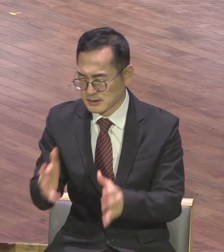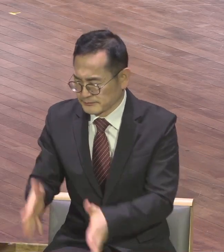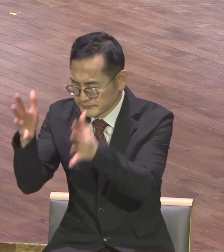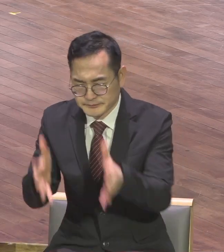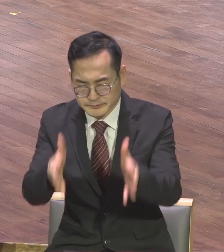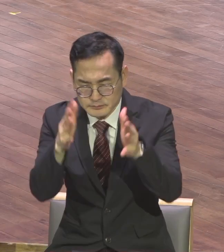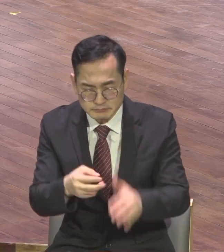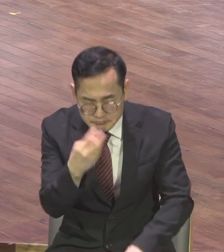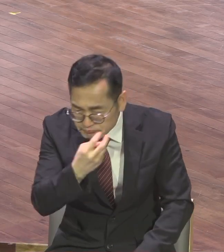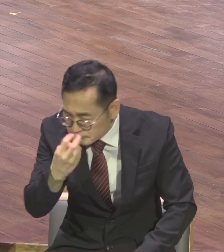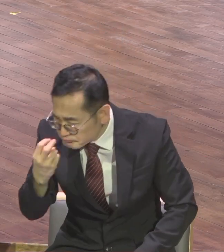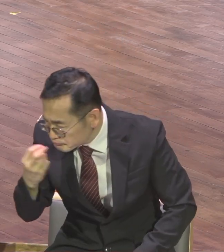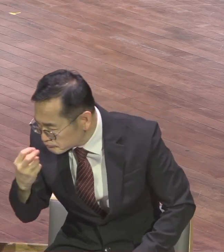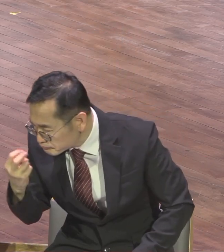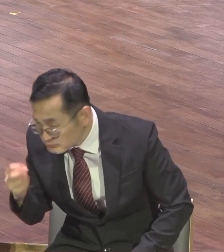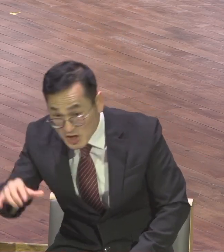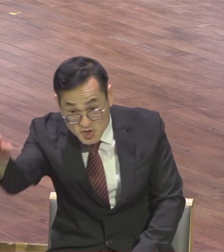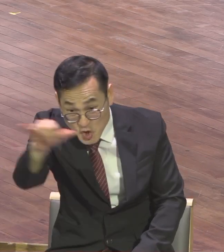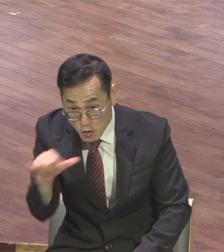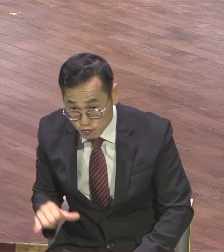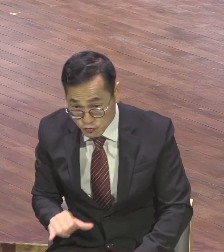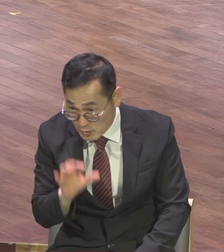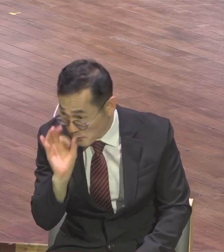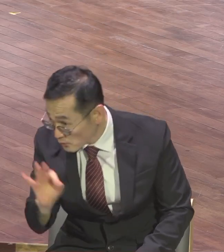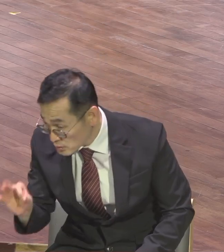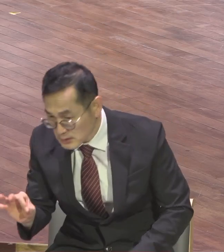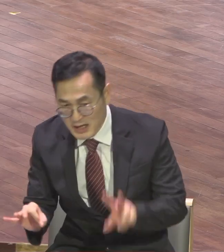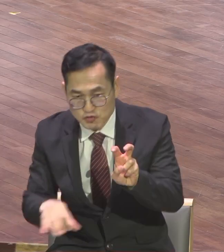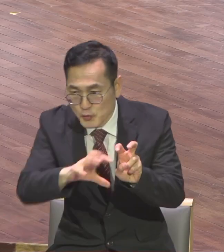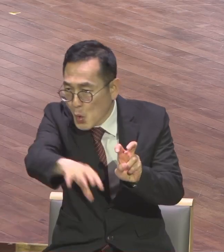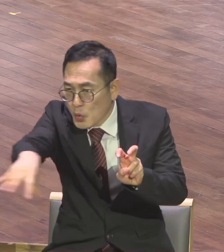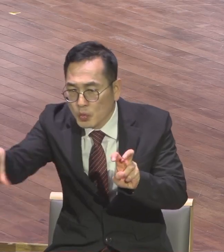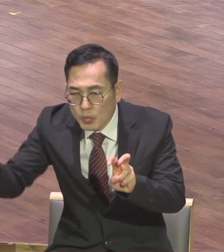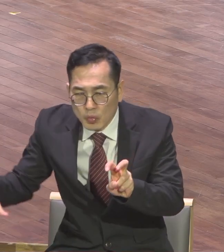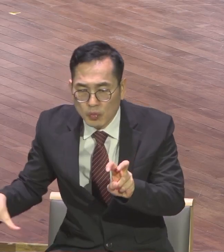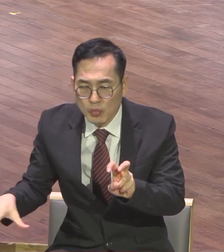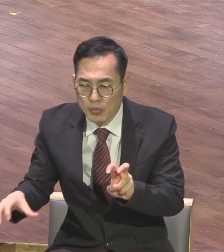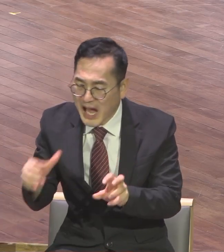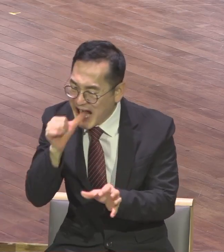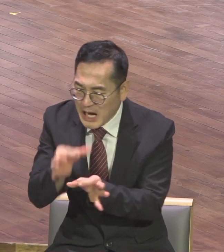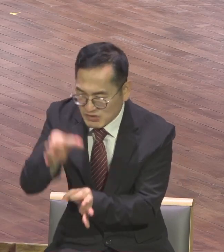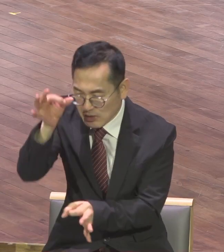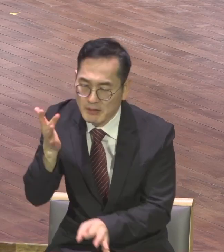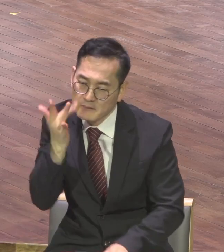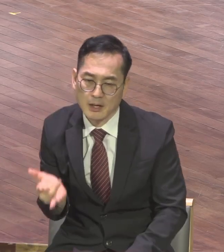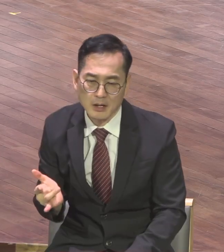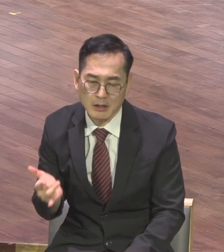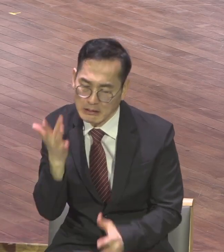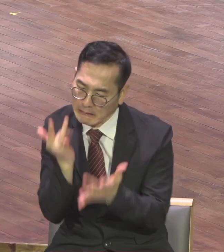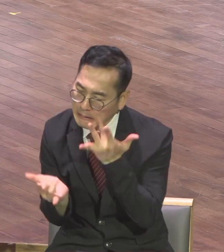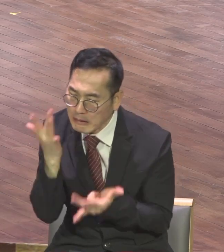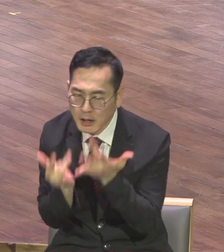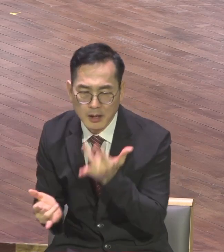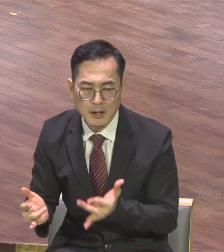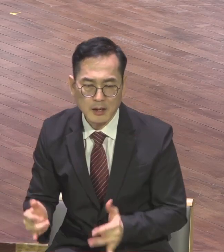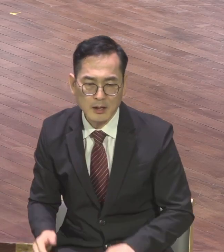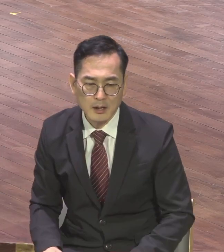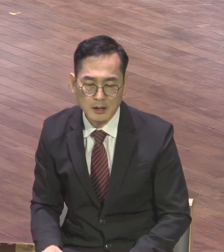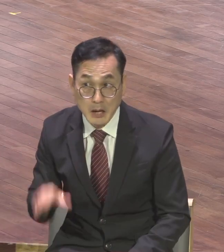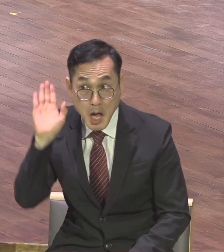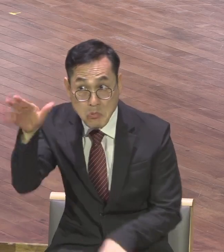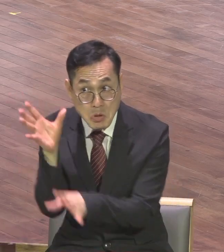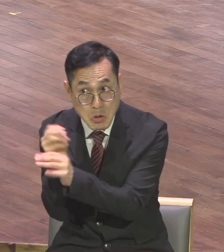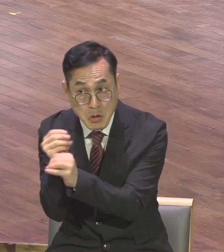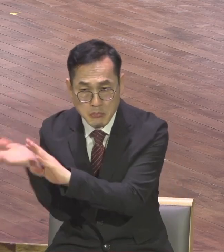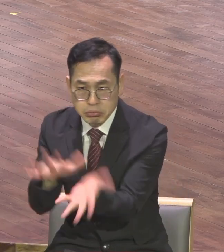20곳이 순살 아파트라. 철근이 없어. 언제 무너질지 몰라. 제가 이 말씀드린 이유가